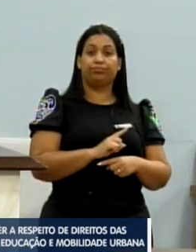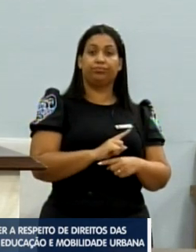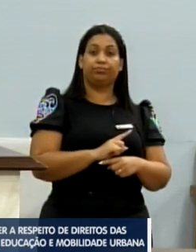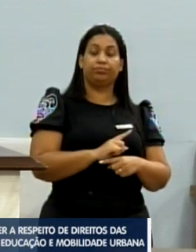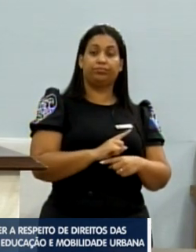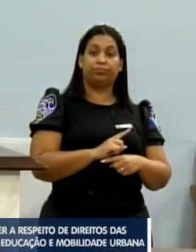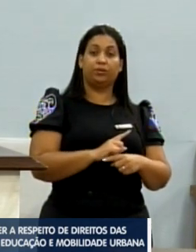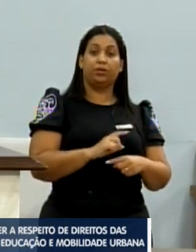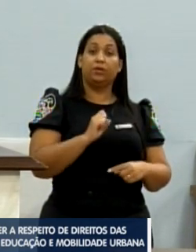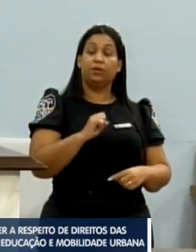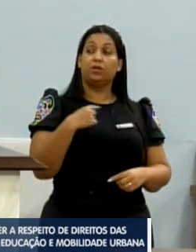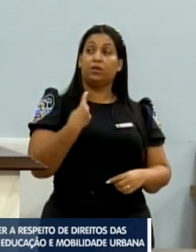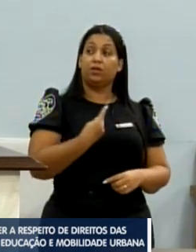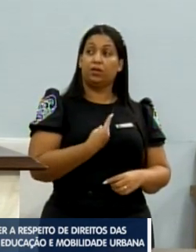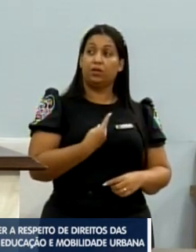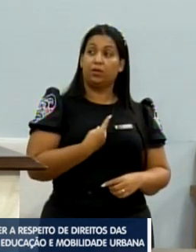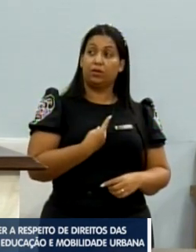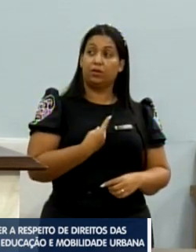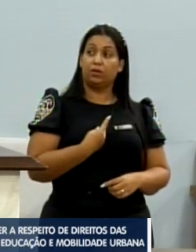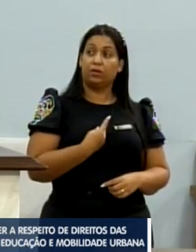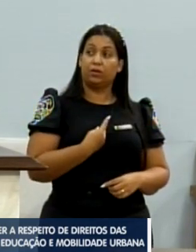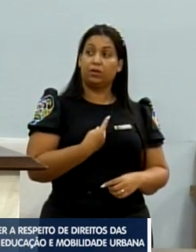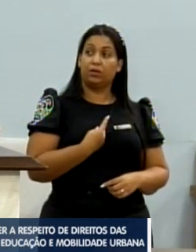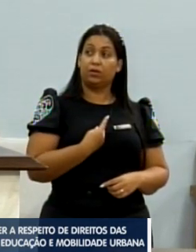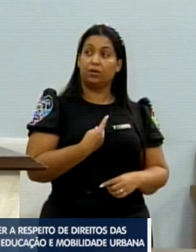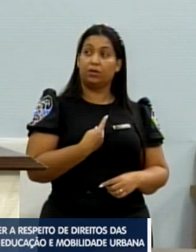não, e vocês já devem ter ouvido,